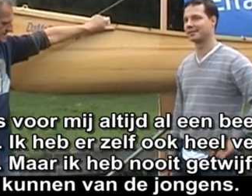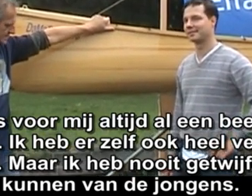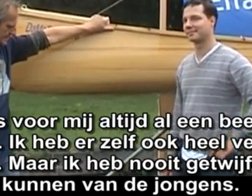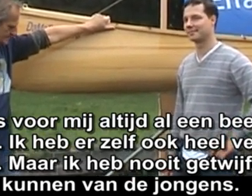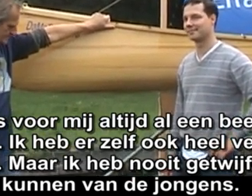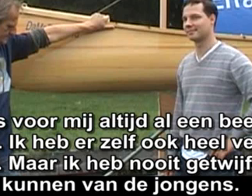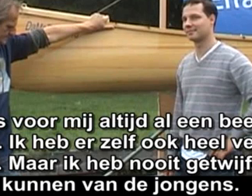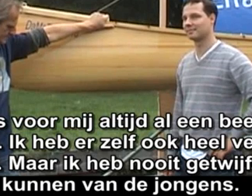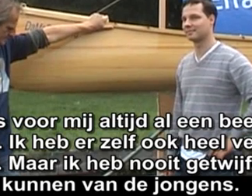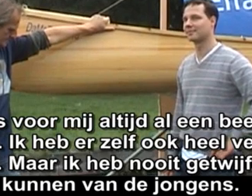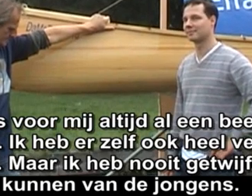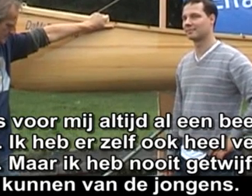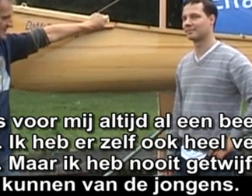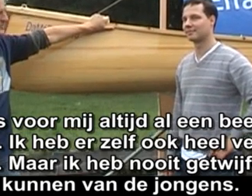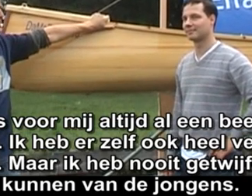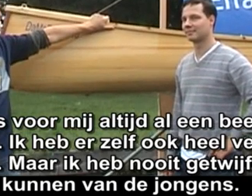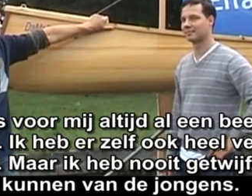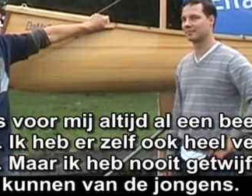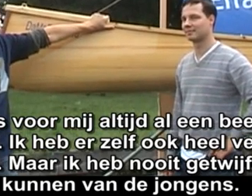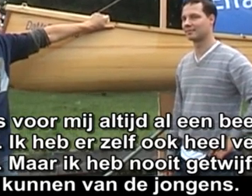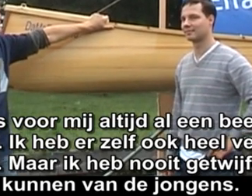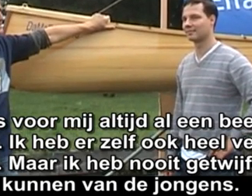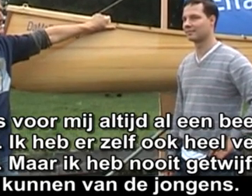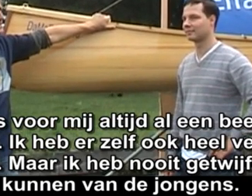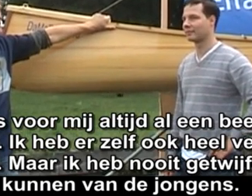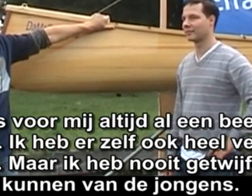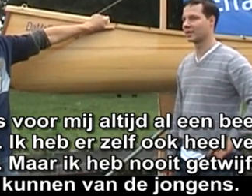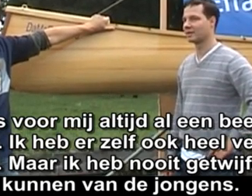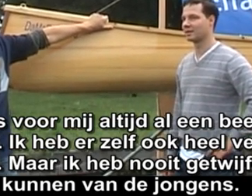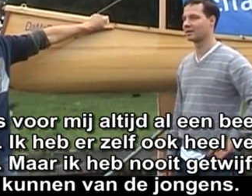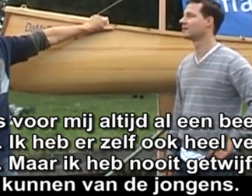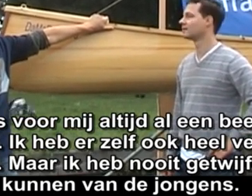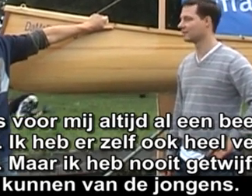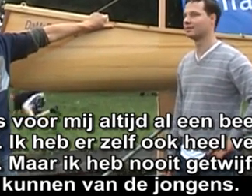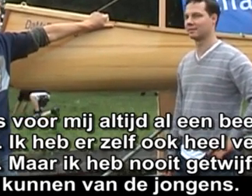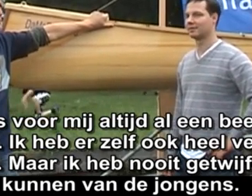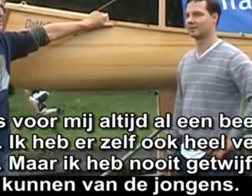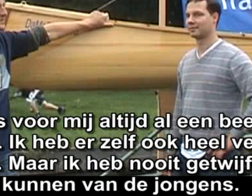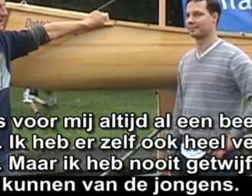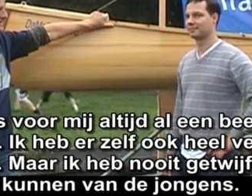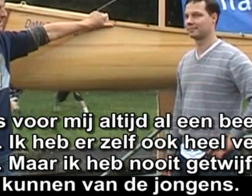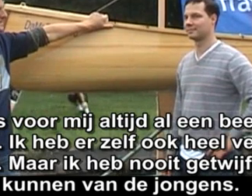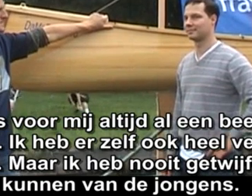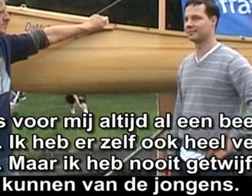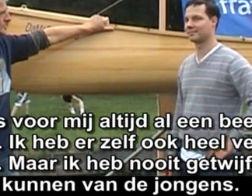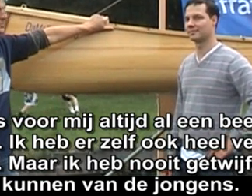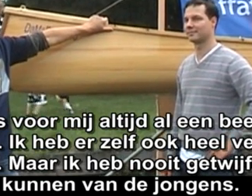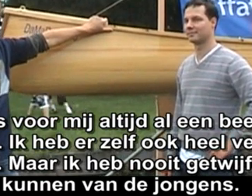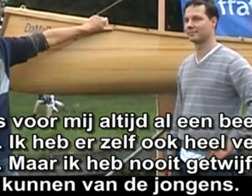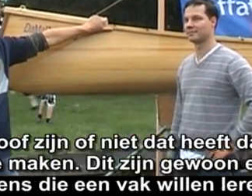is, ik heb er zelf ook heel veel van geleerd. En, maar ik heb nooit getwijfeld aan het kunnen van die jongens, of ze